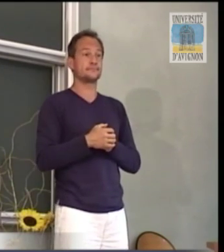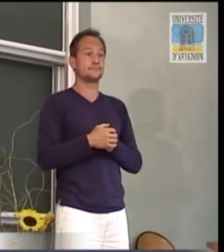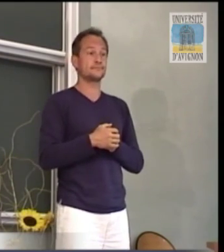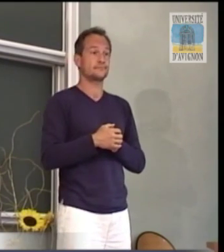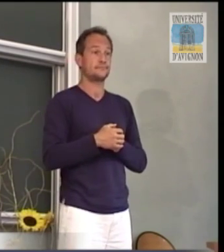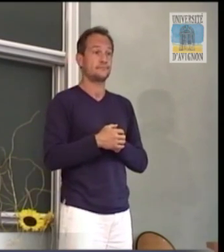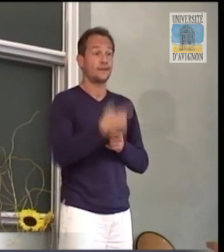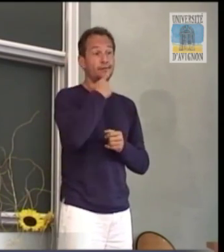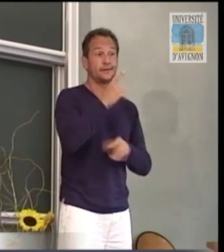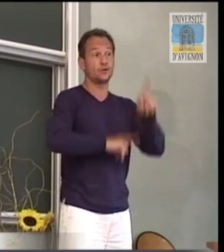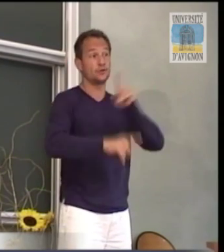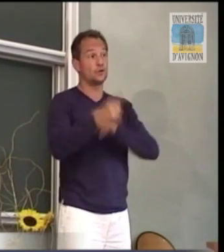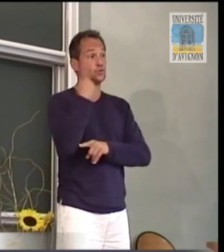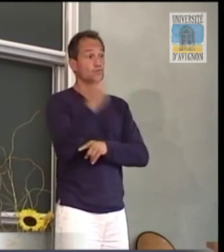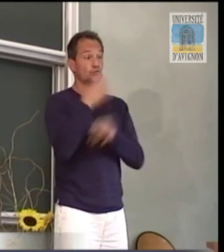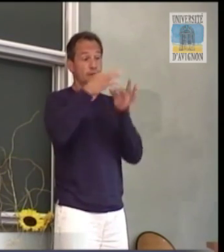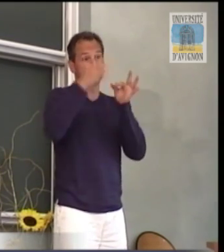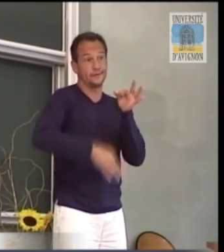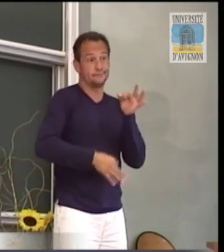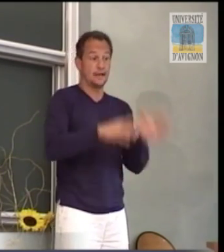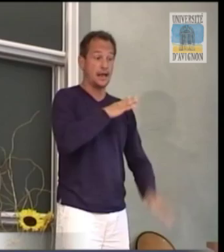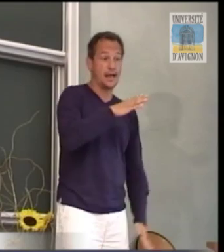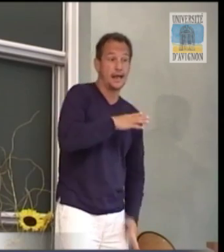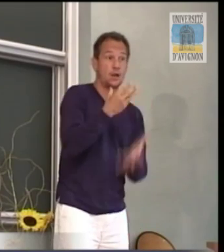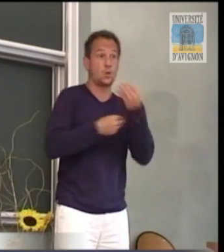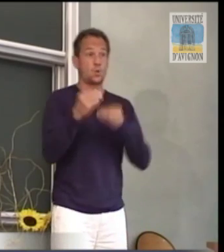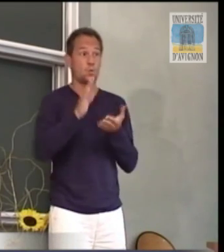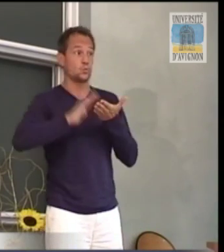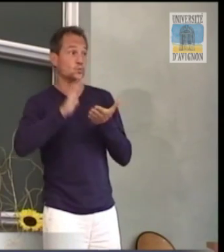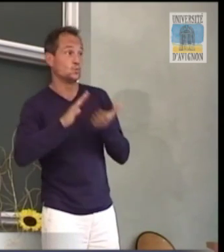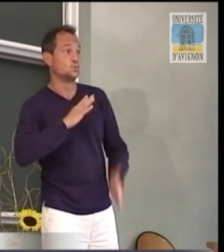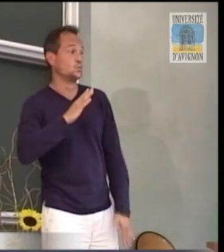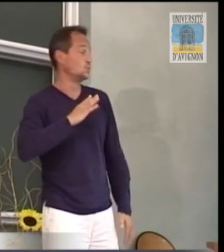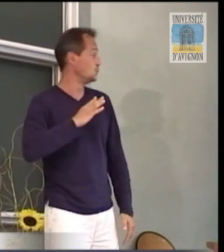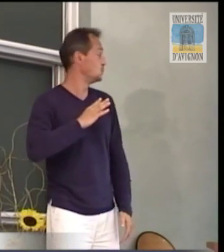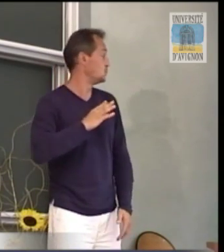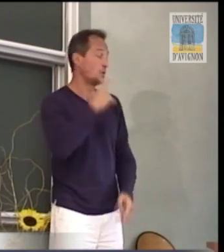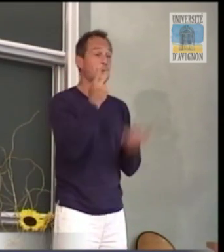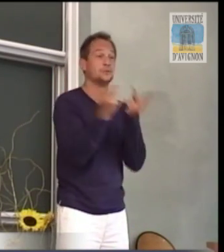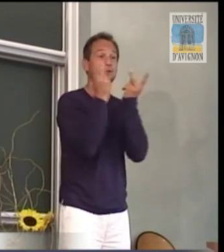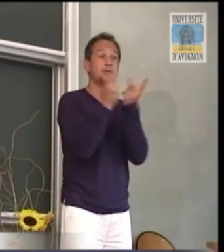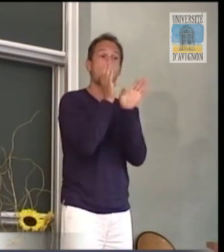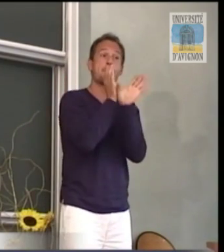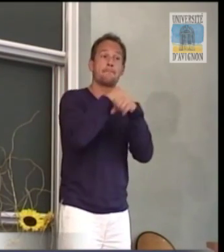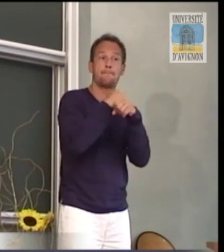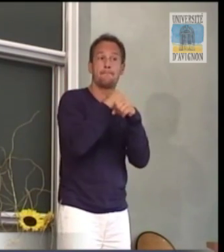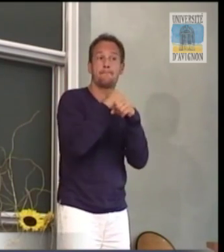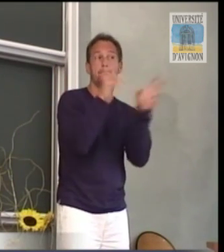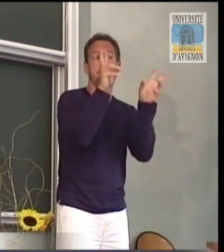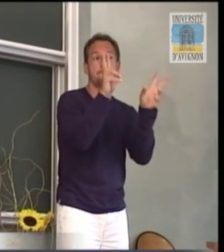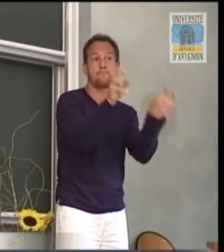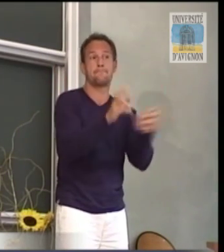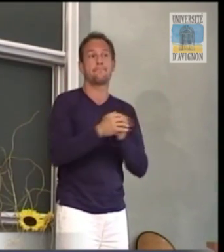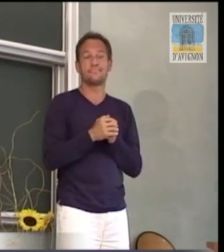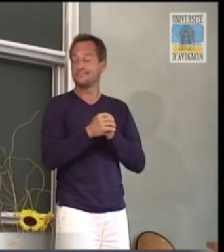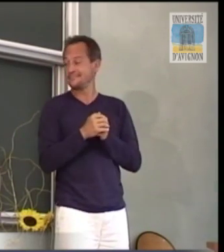être ou ne pas oser être, ce fameux jardin secret qui fait que comment est-ce qu'une personne qui ignore tout de ce qui lui est